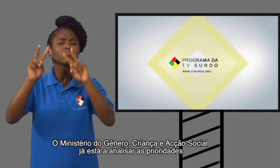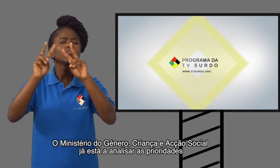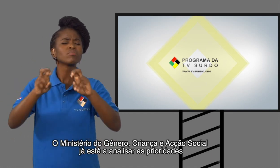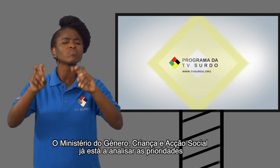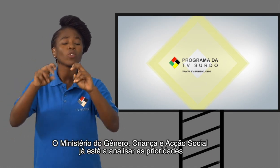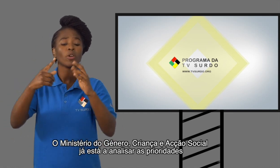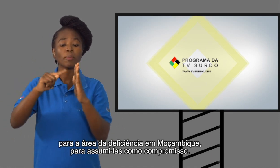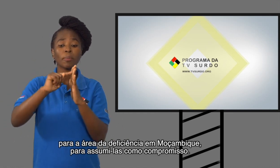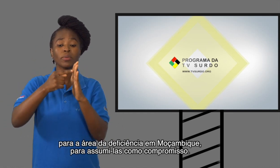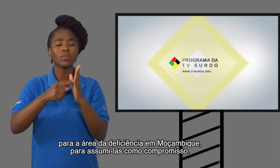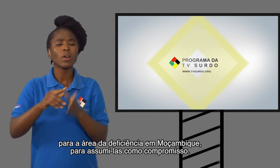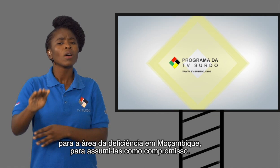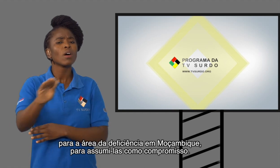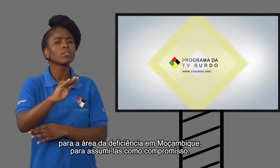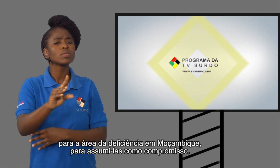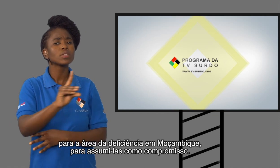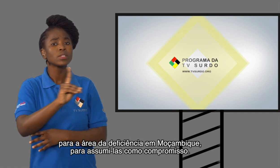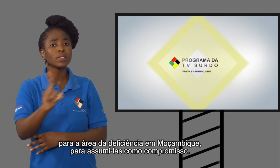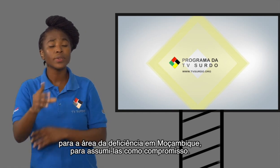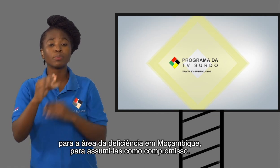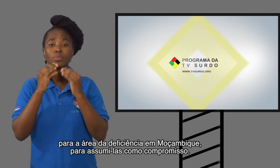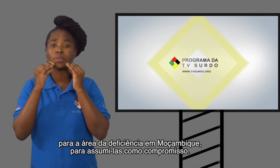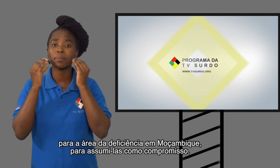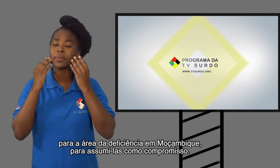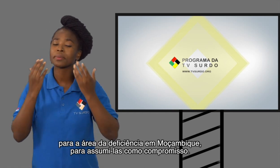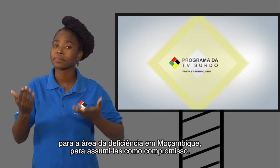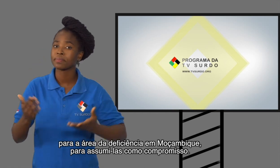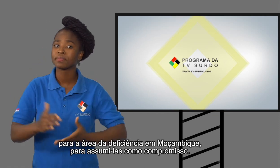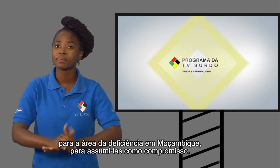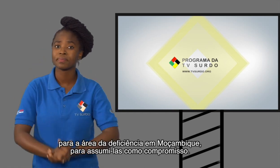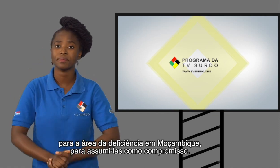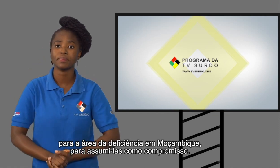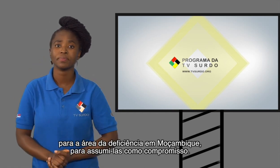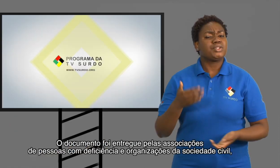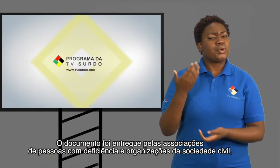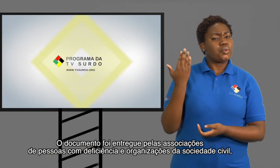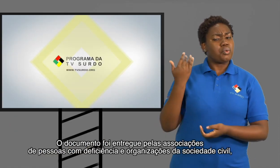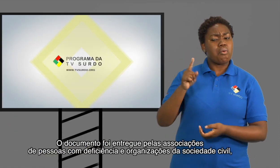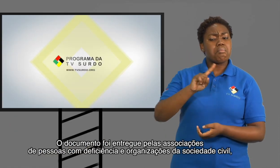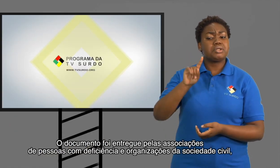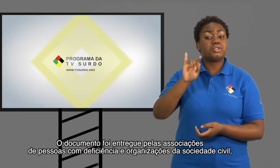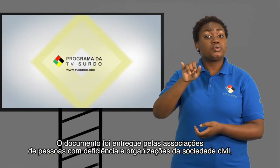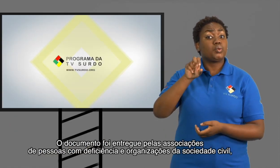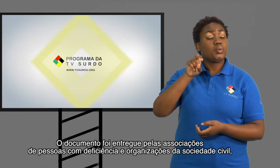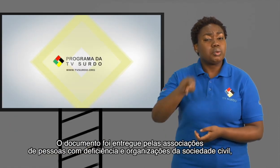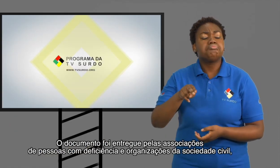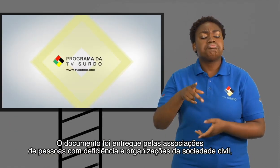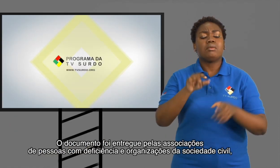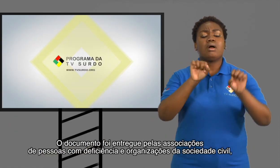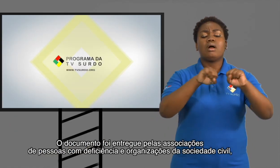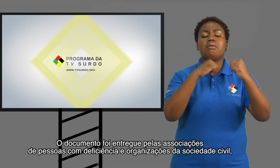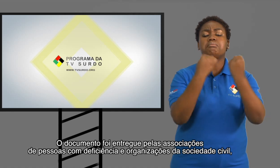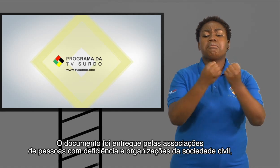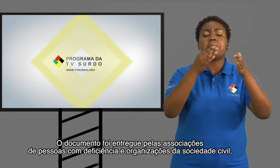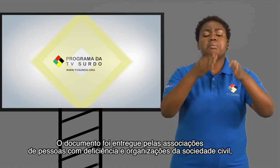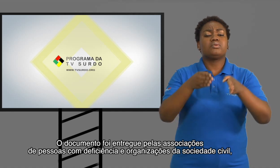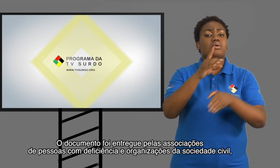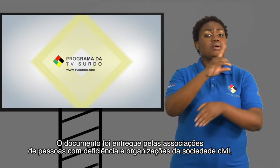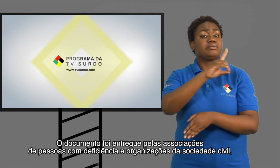as prioridades para a área da deficiência em Moçambique, para assumi-las como compromisso. O documento foi entregue